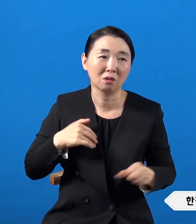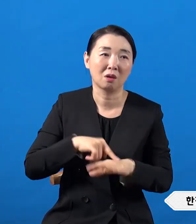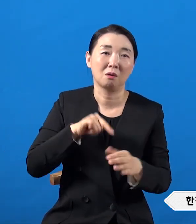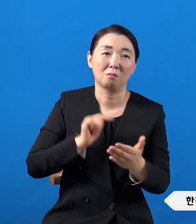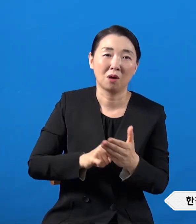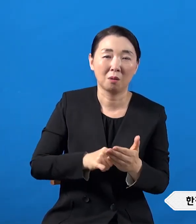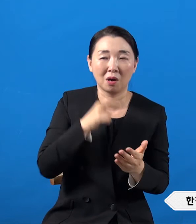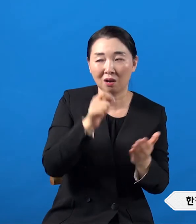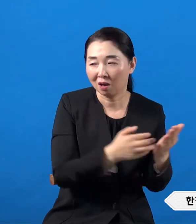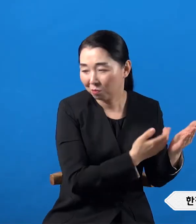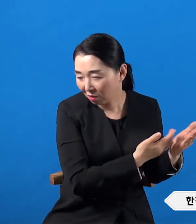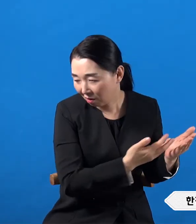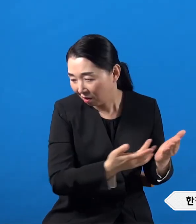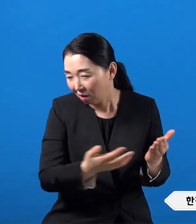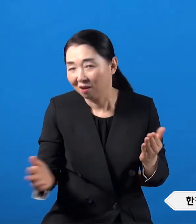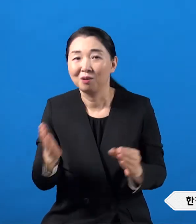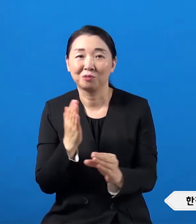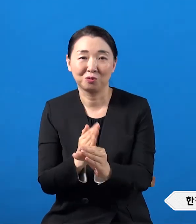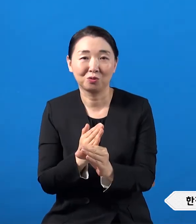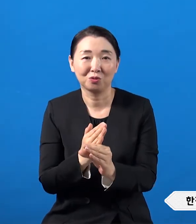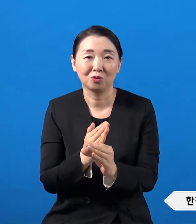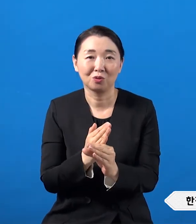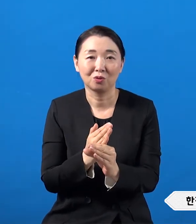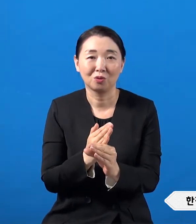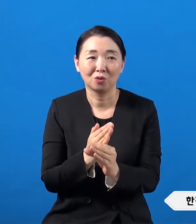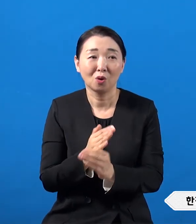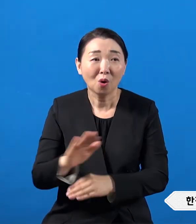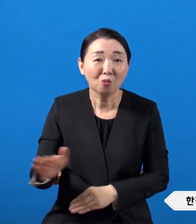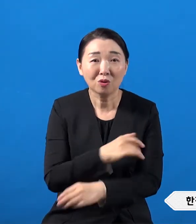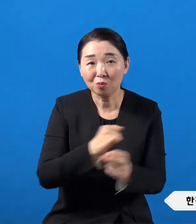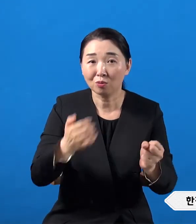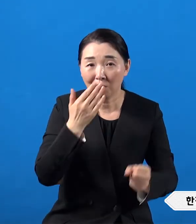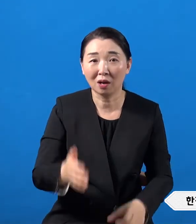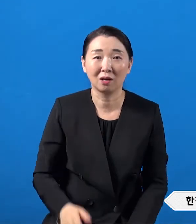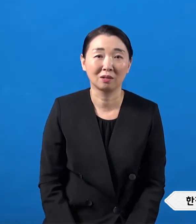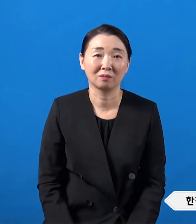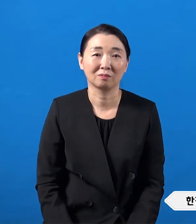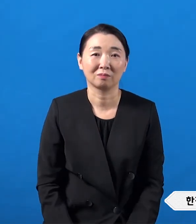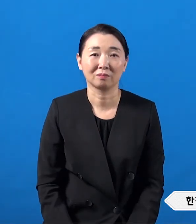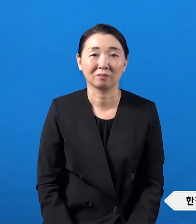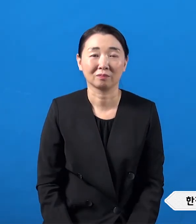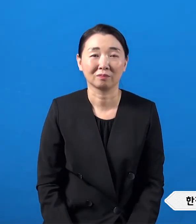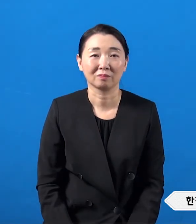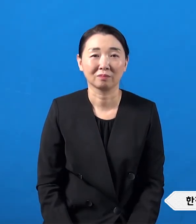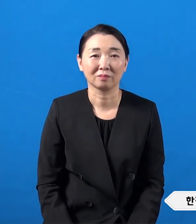내 마음속에 강물처럼 흘러넘치고 있으면 우리는 얼마든지 용서할 수 있습니다.